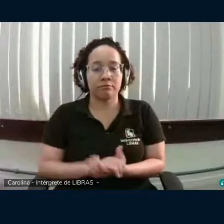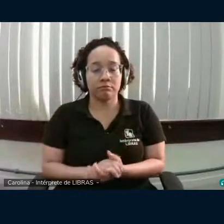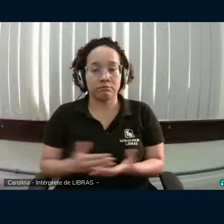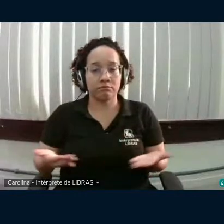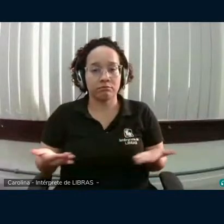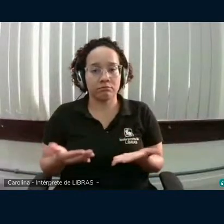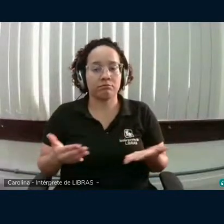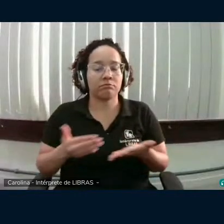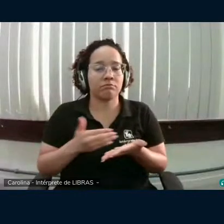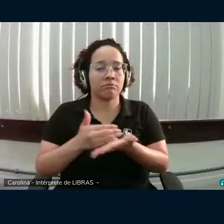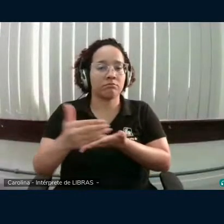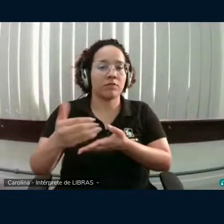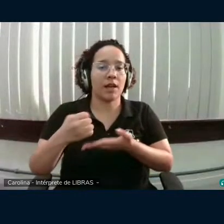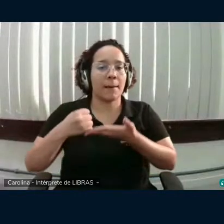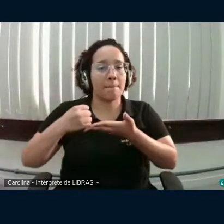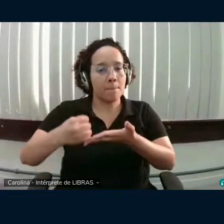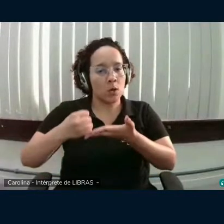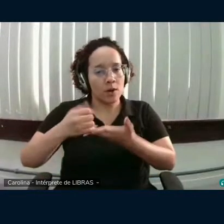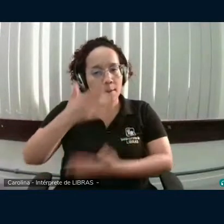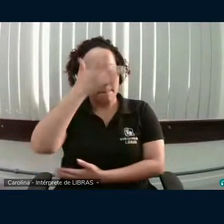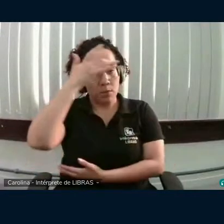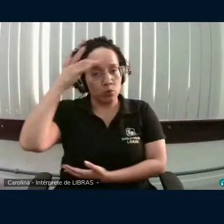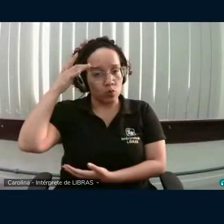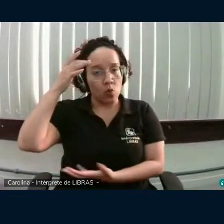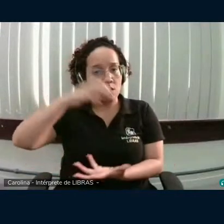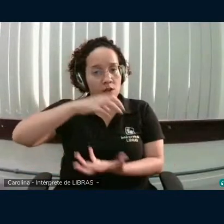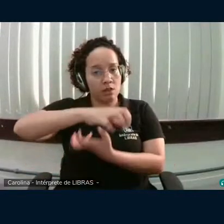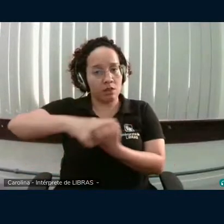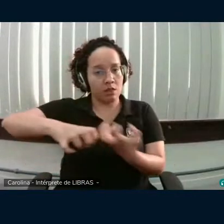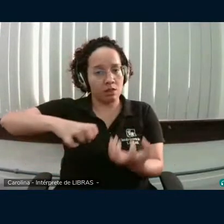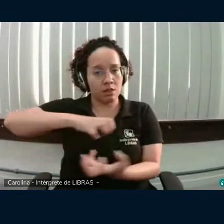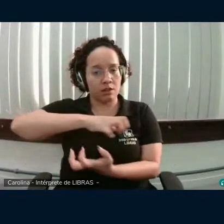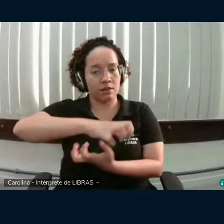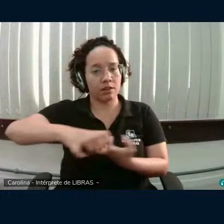meu apoio e solidariedade às pessoas que estão em greve.